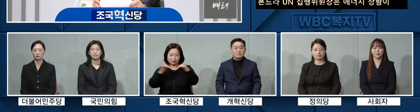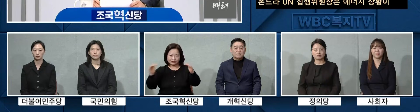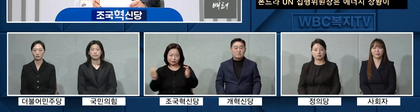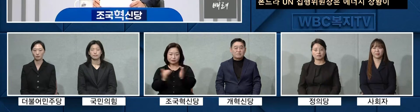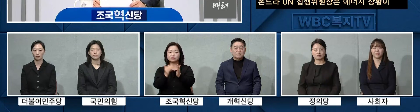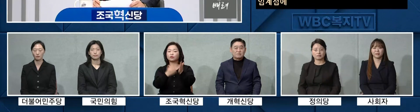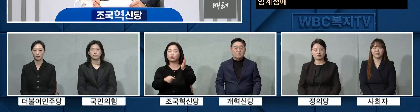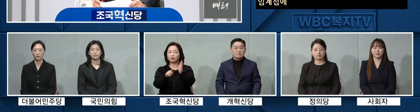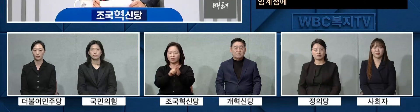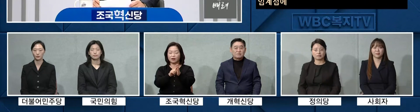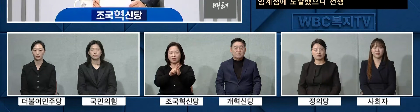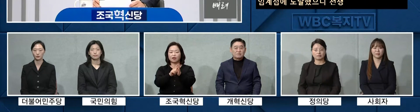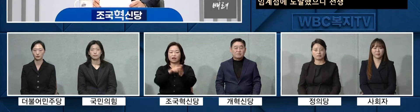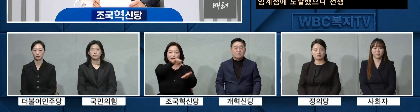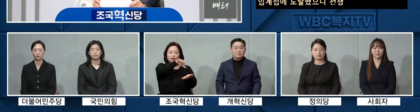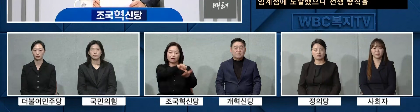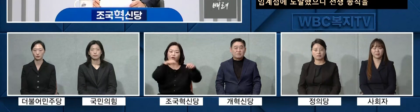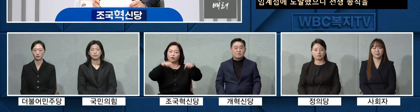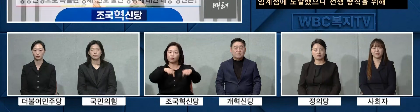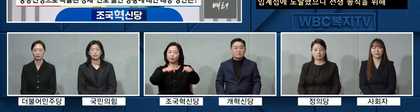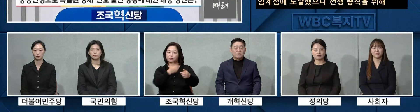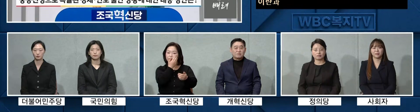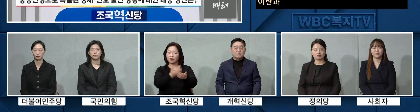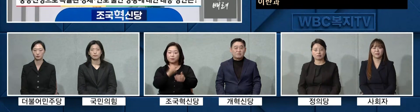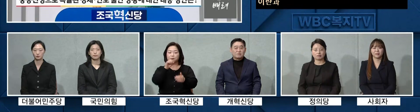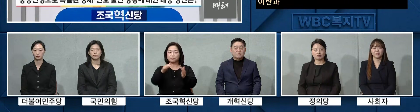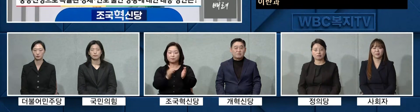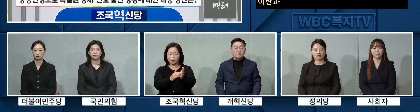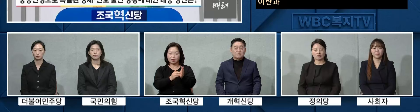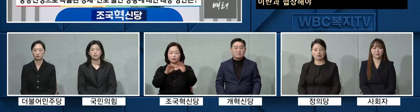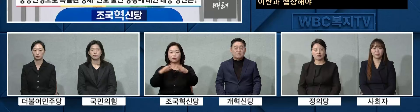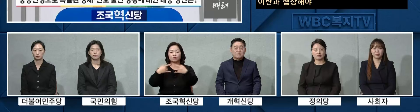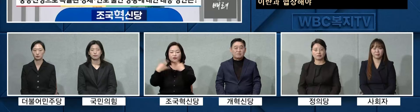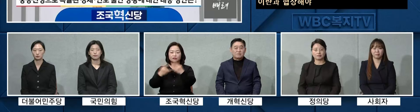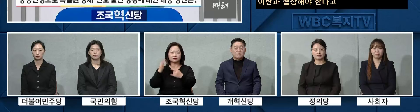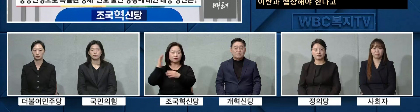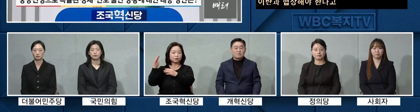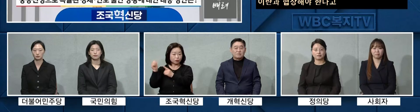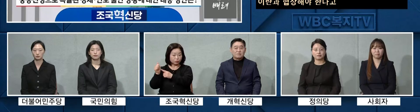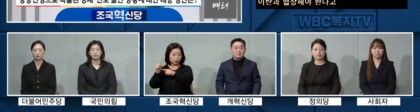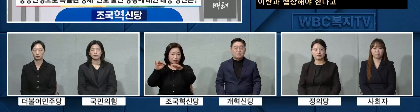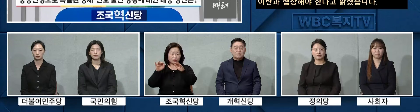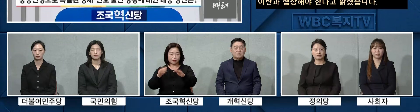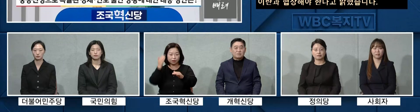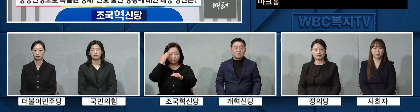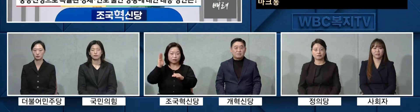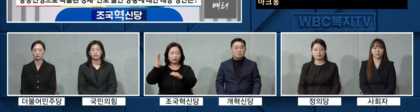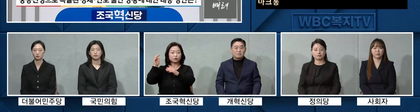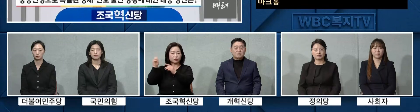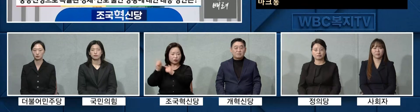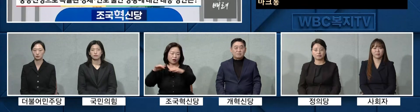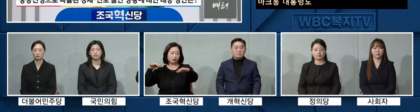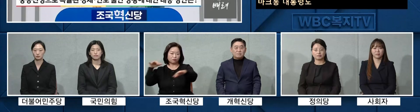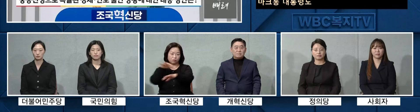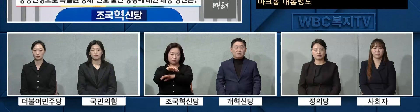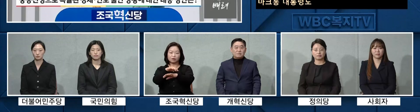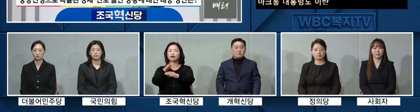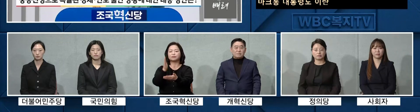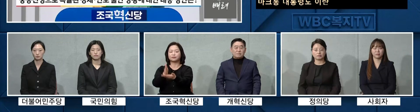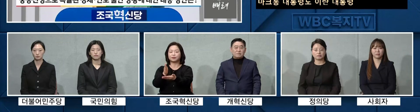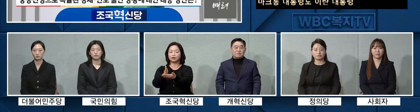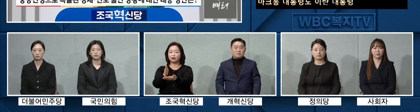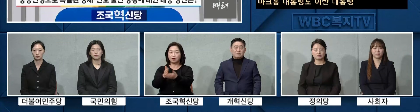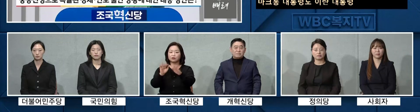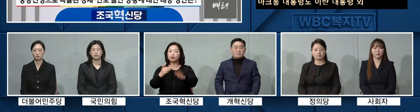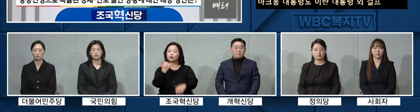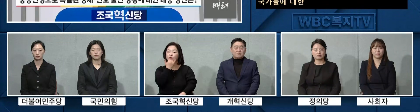이란과 협상해야 한다고 밝혔습니다. 마크롱 대통령도 이란 대통령에게 걸프 국가들에 대한 공격 중단을 촉구했고